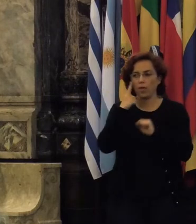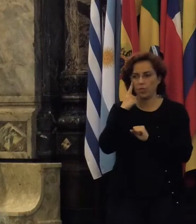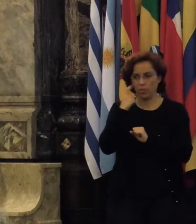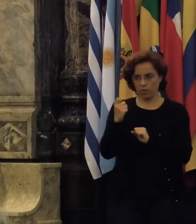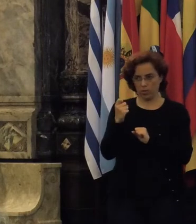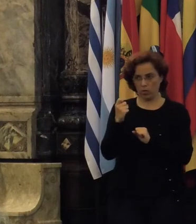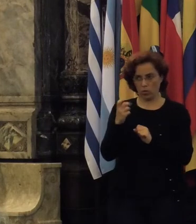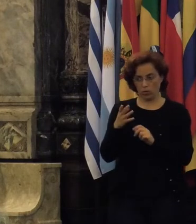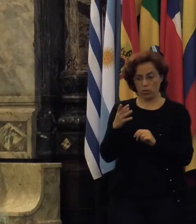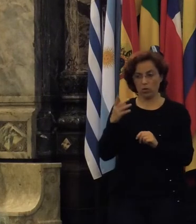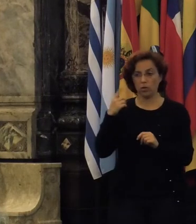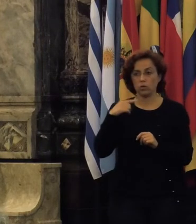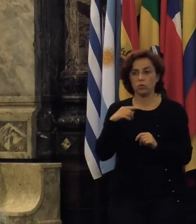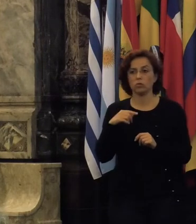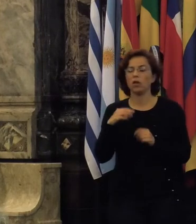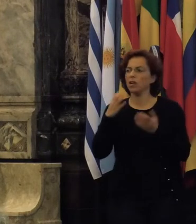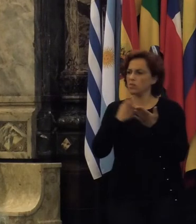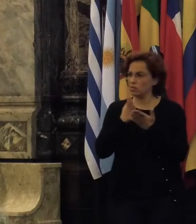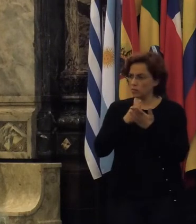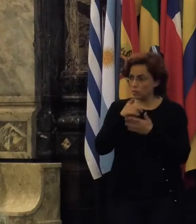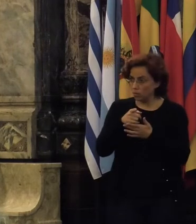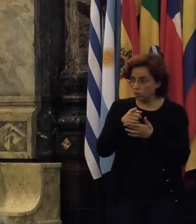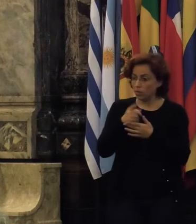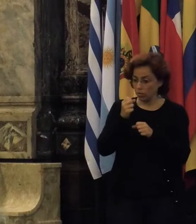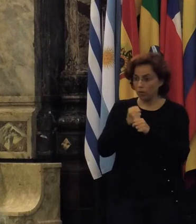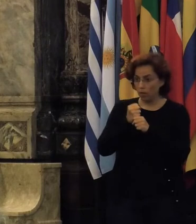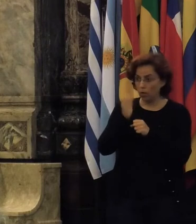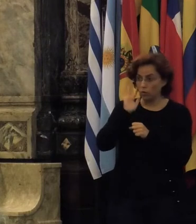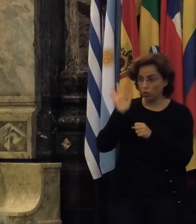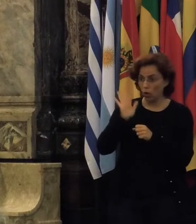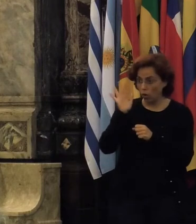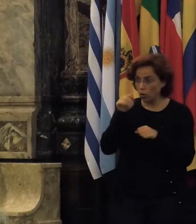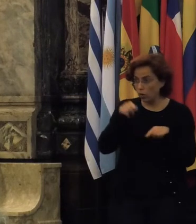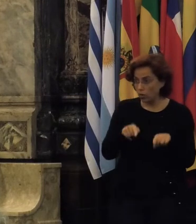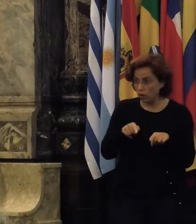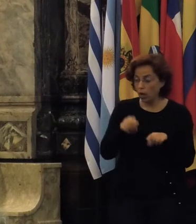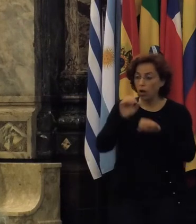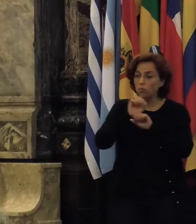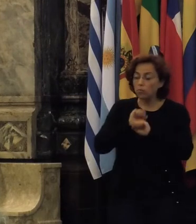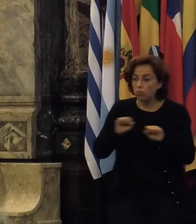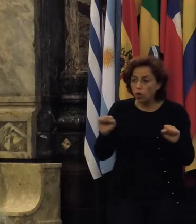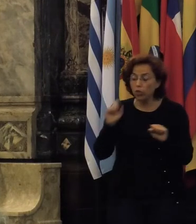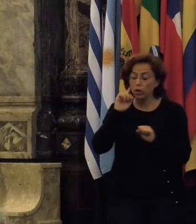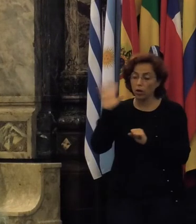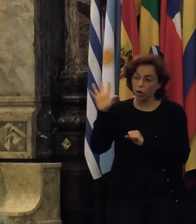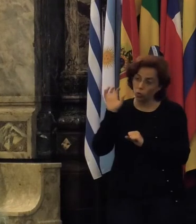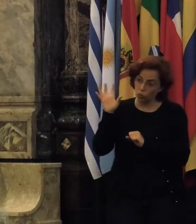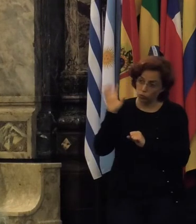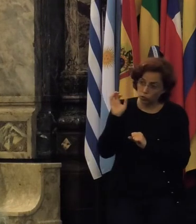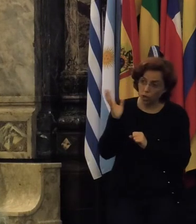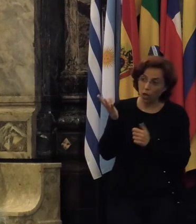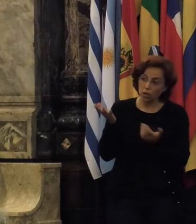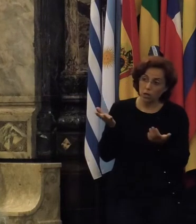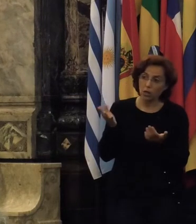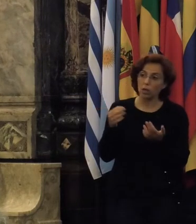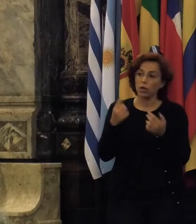tiniebla del presente. ¿No ha sido siempre el trabajo de la psicología? El poder escuchar, bueno, llamado